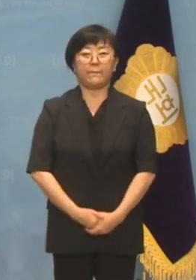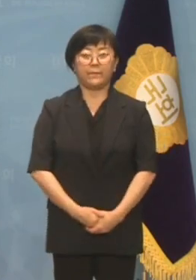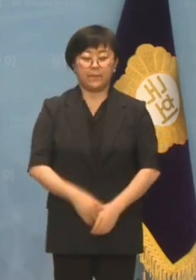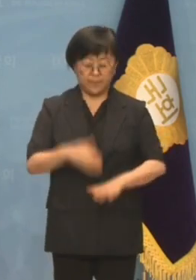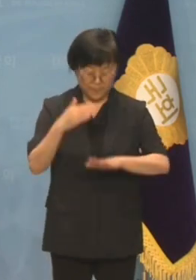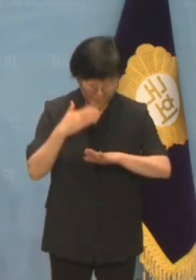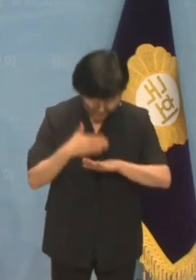감사합니다.